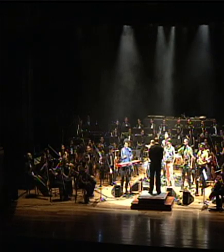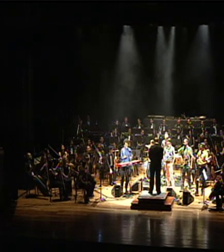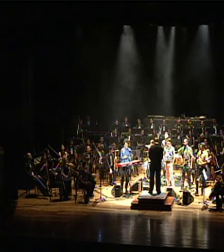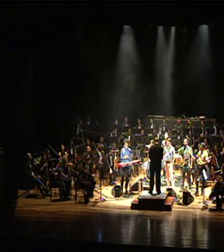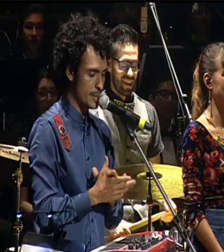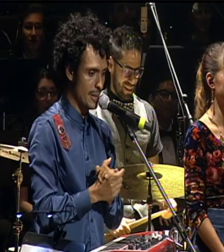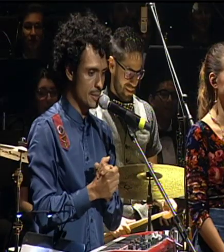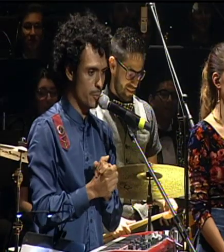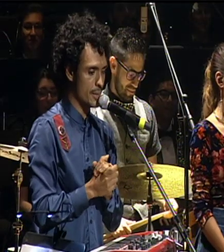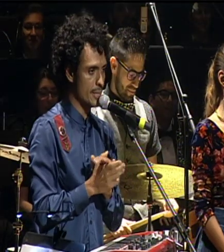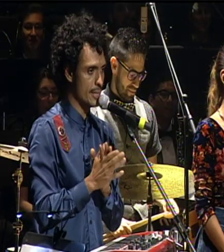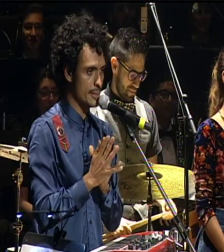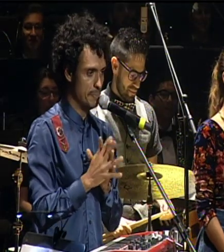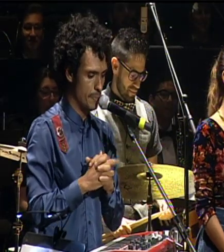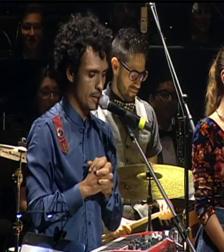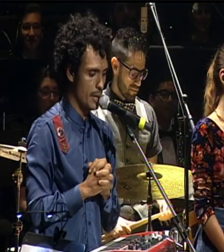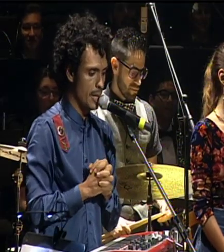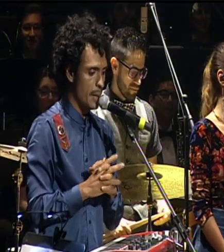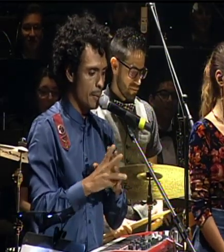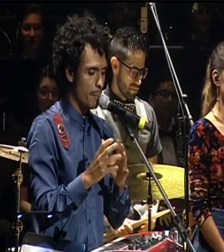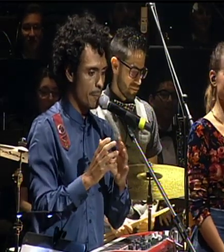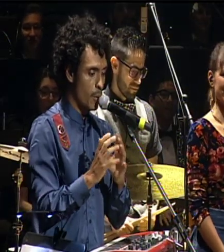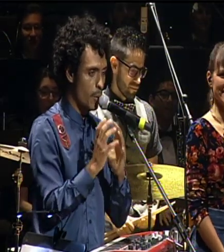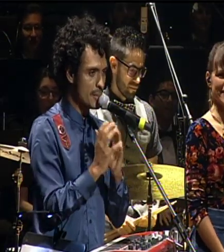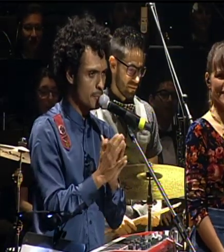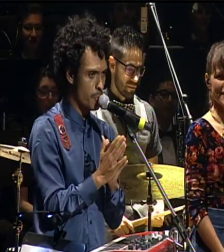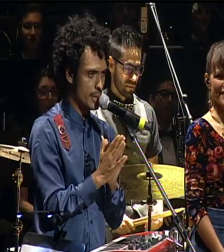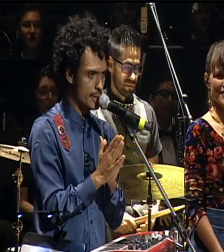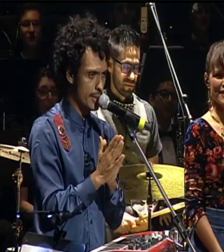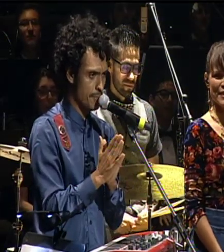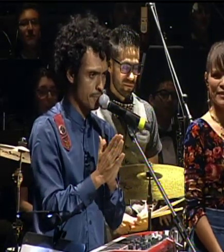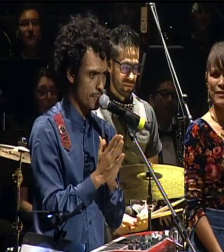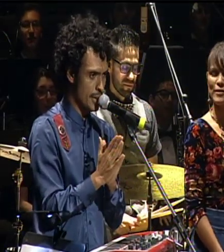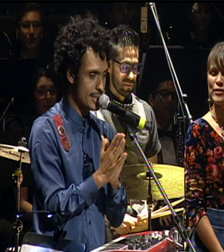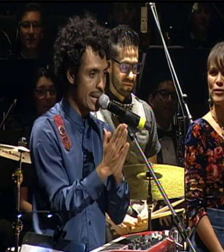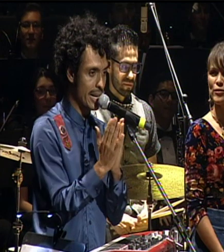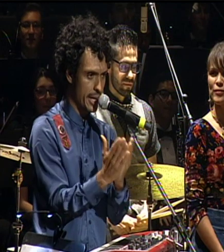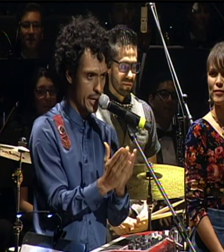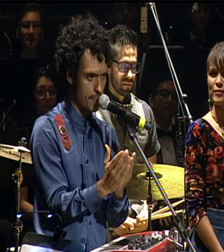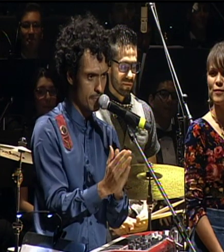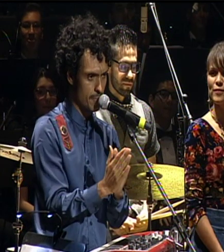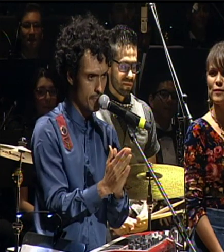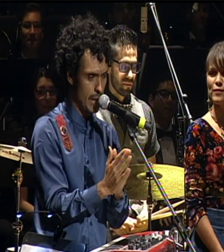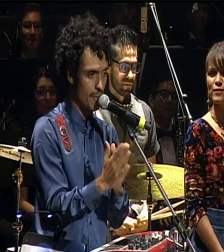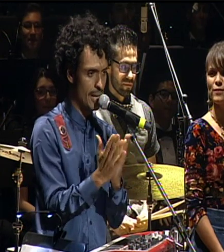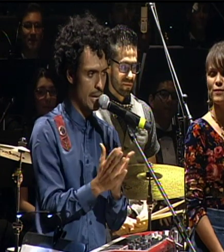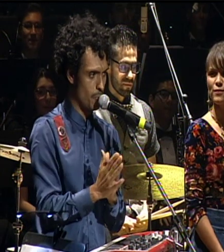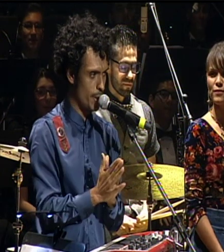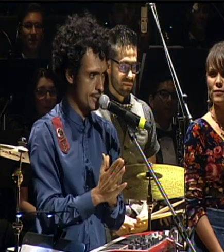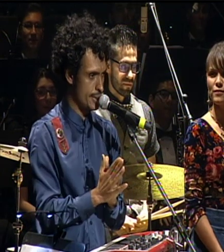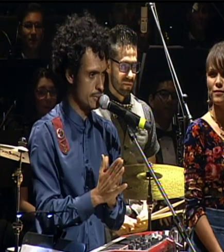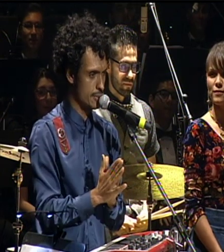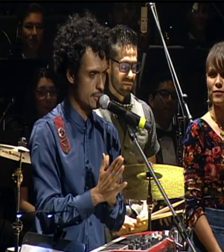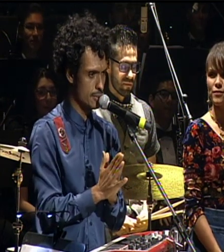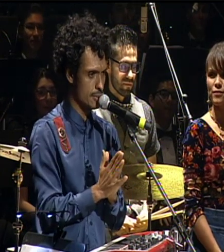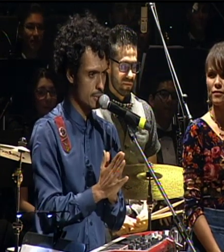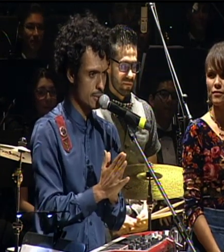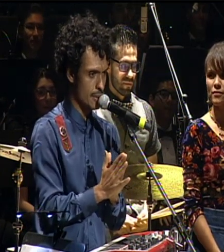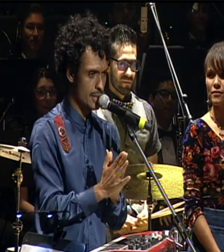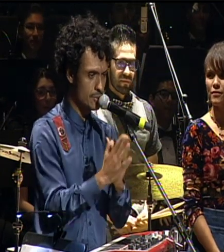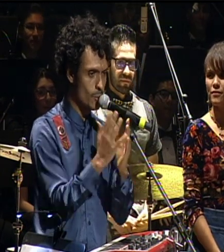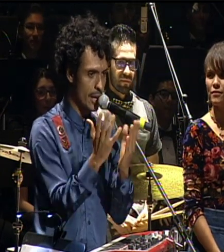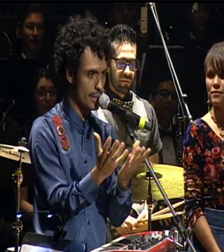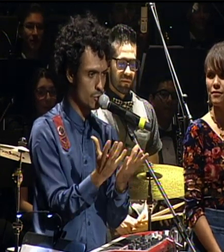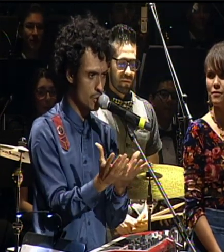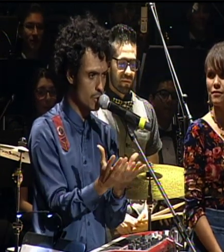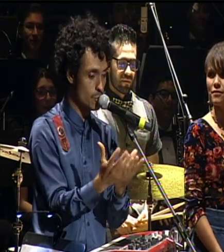es una de las obras más importantes, pero lo más importante es que el Requiem habla de la muerte.